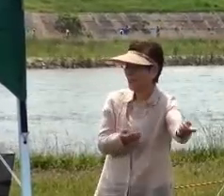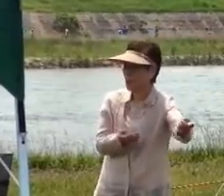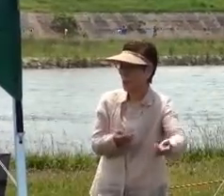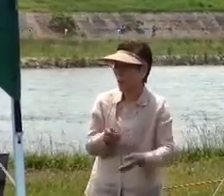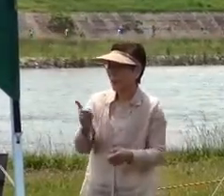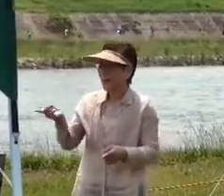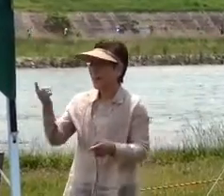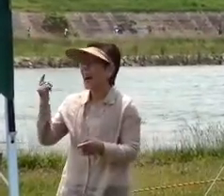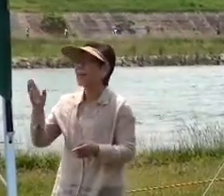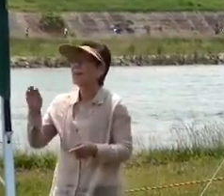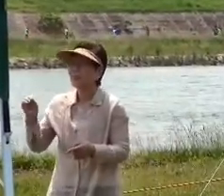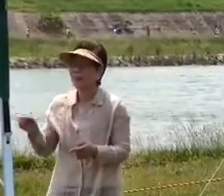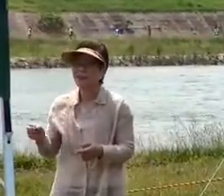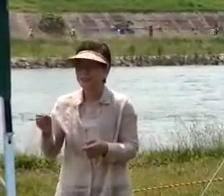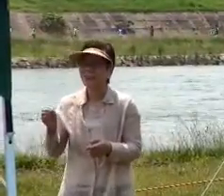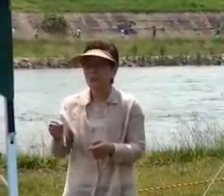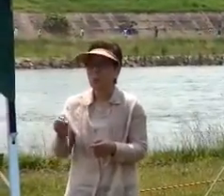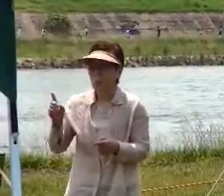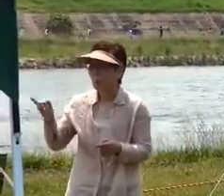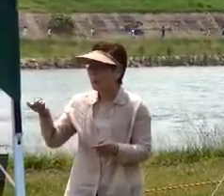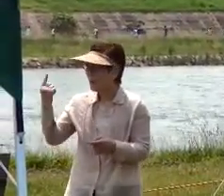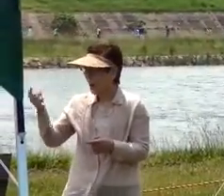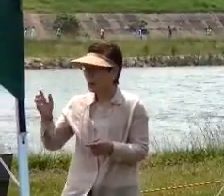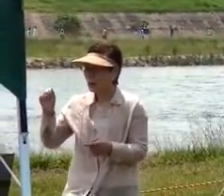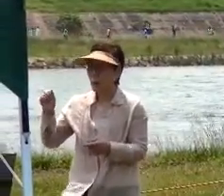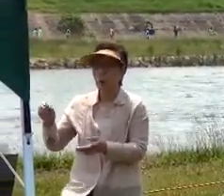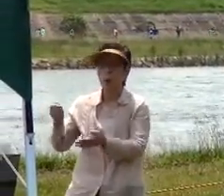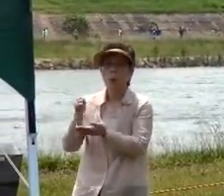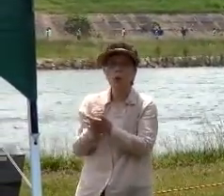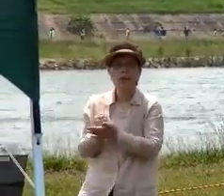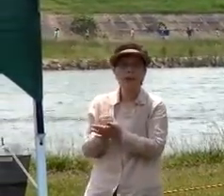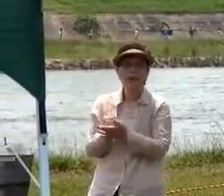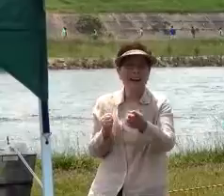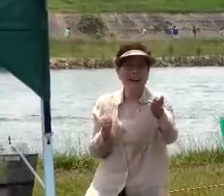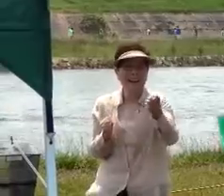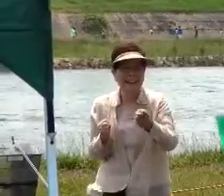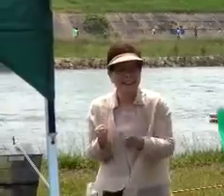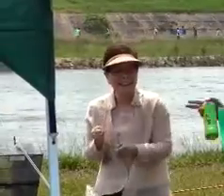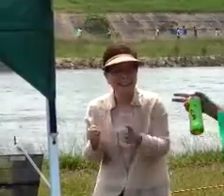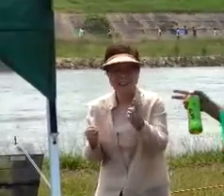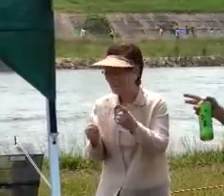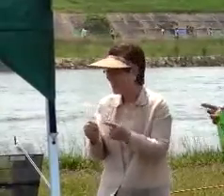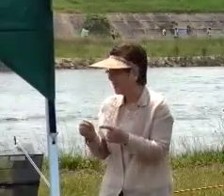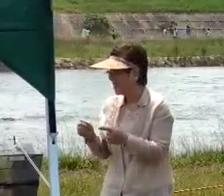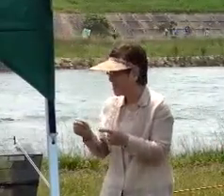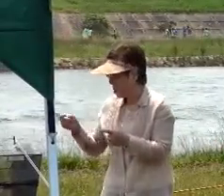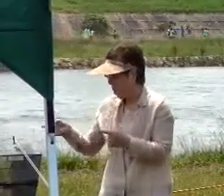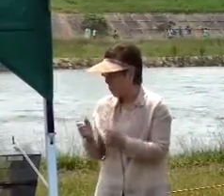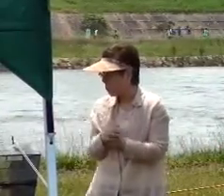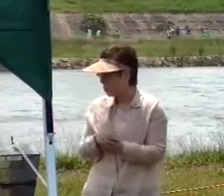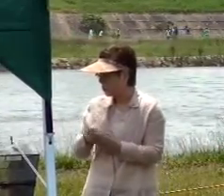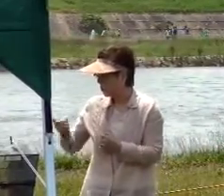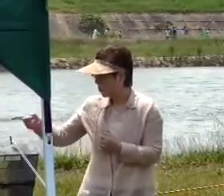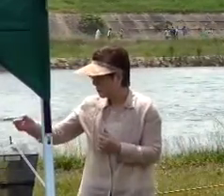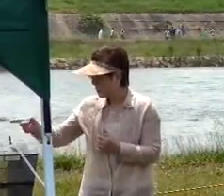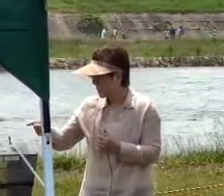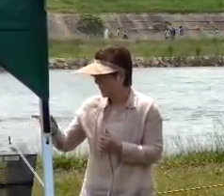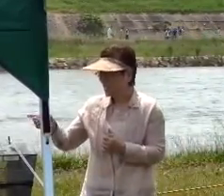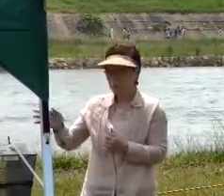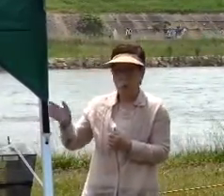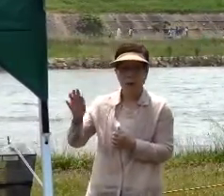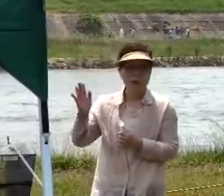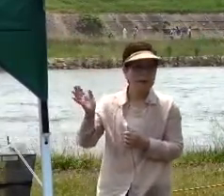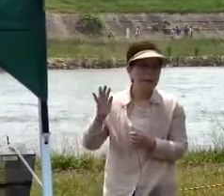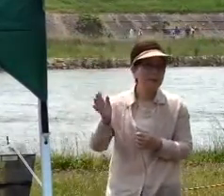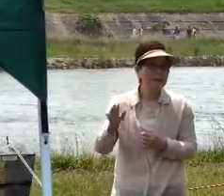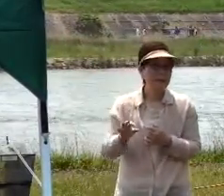100枚持ってるから1枚ぐらいあげてもいいという人はあるいはいるかもしれない。はい、この間なんか